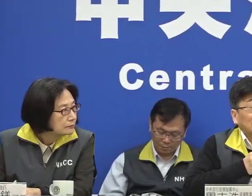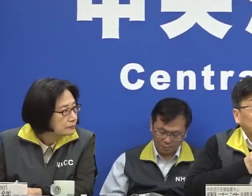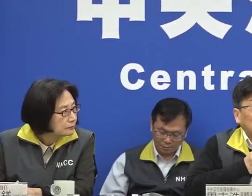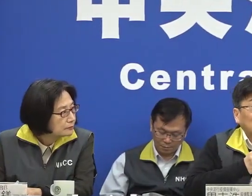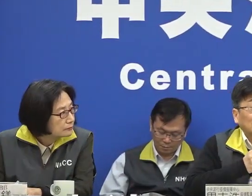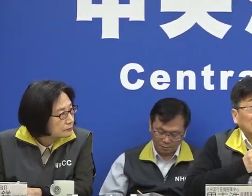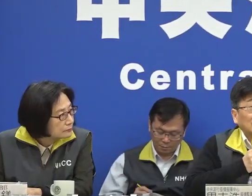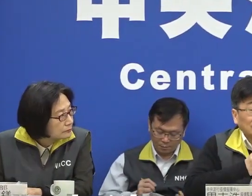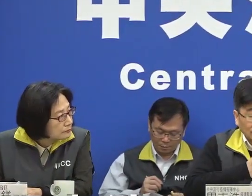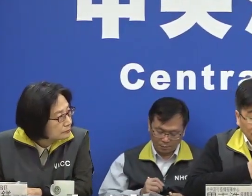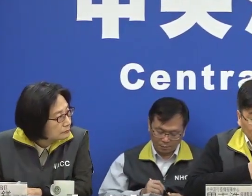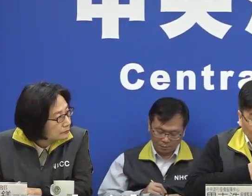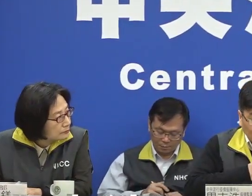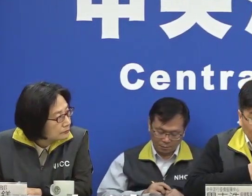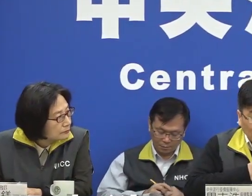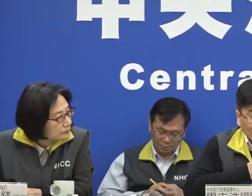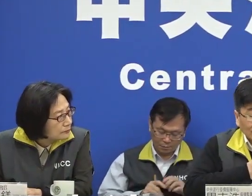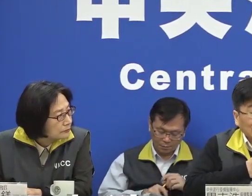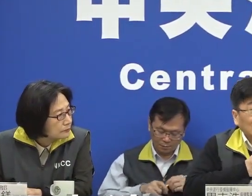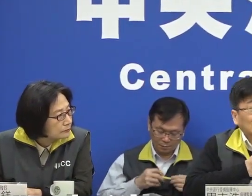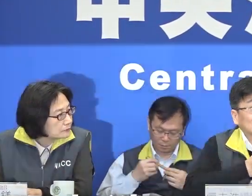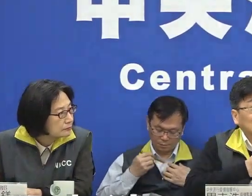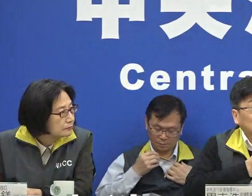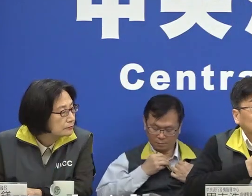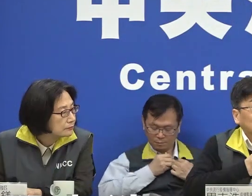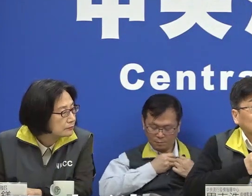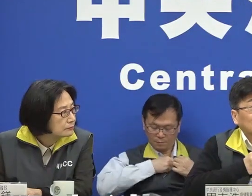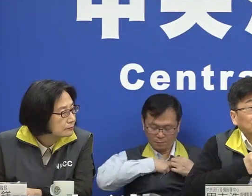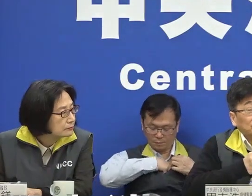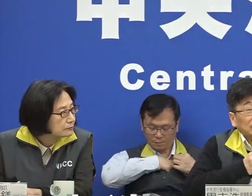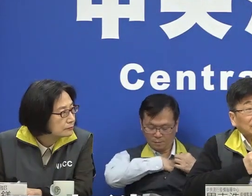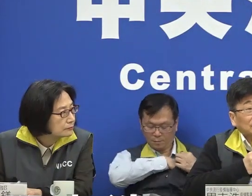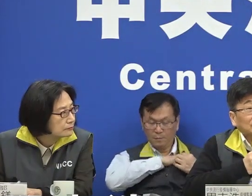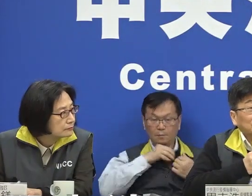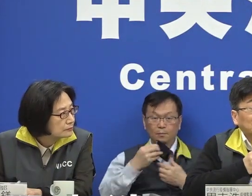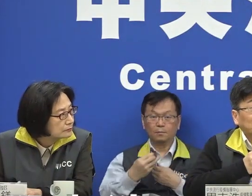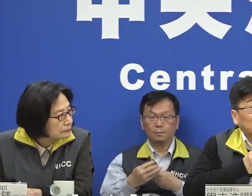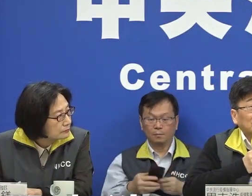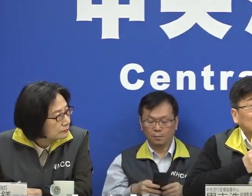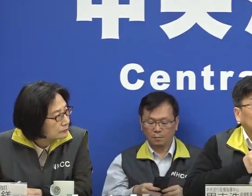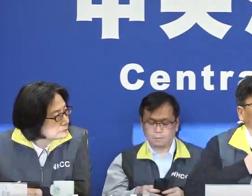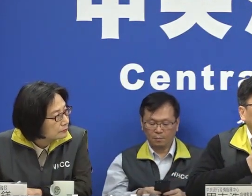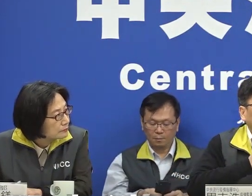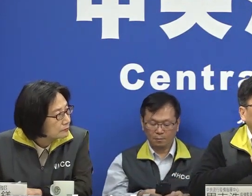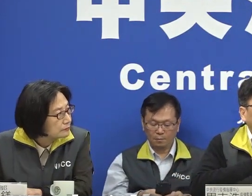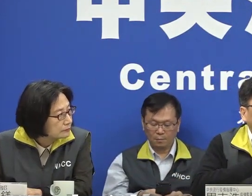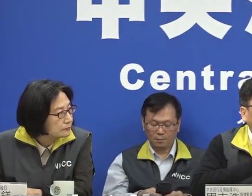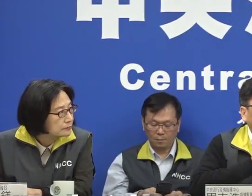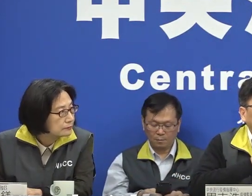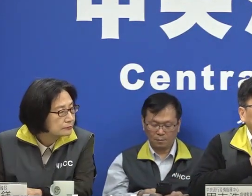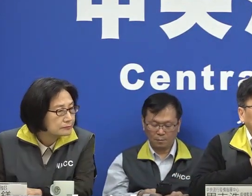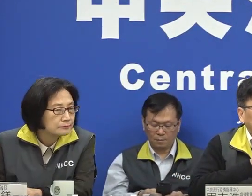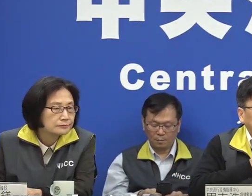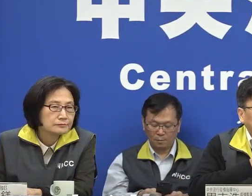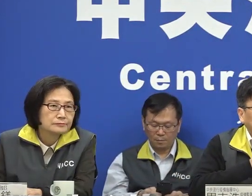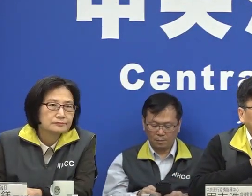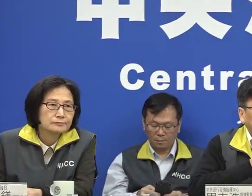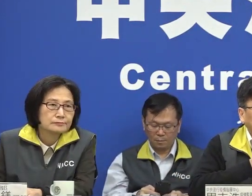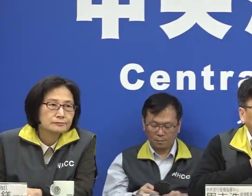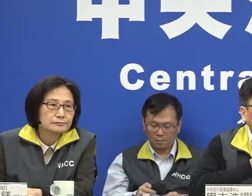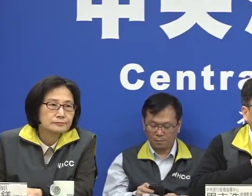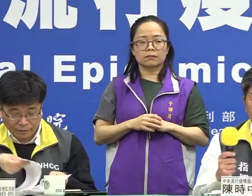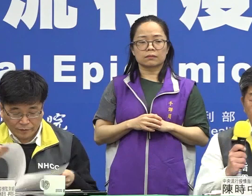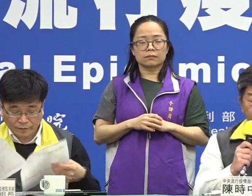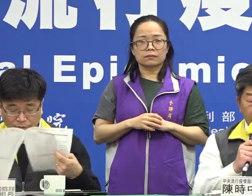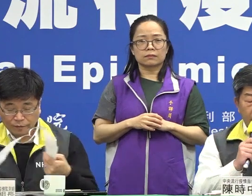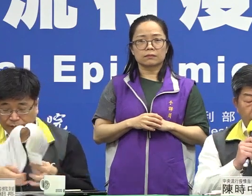这一例的话，他的友人他是在这个入境的时候是没有症状的了，所以说那时候大家也不可能会筛检得